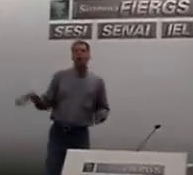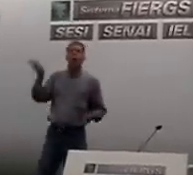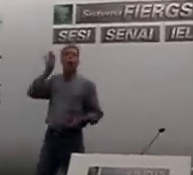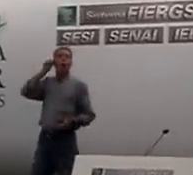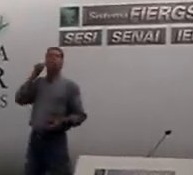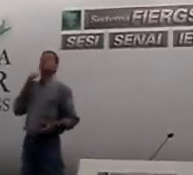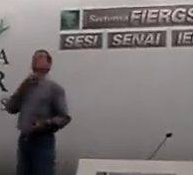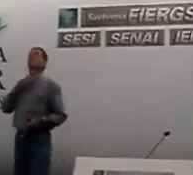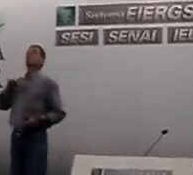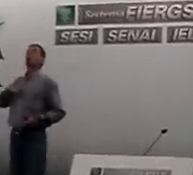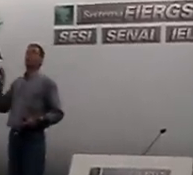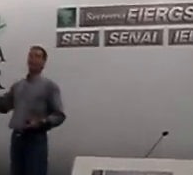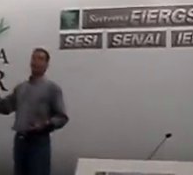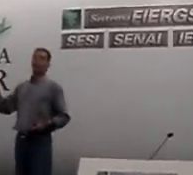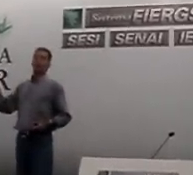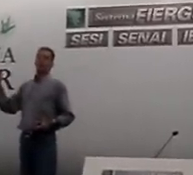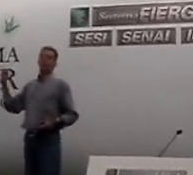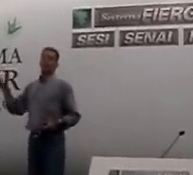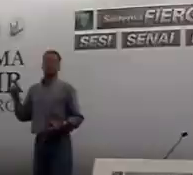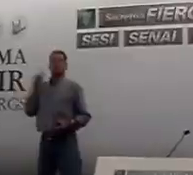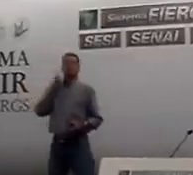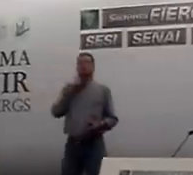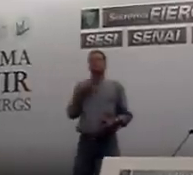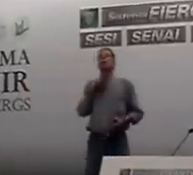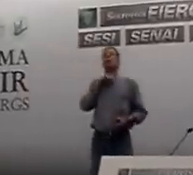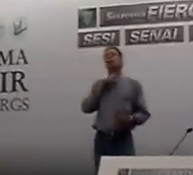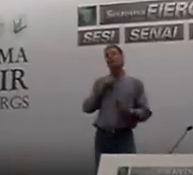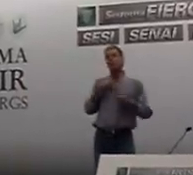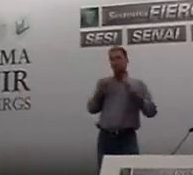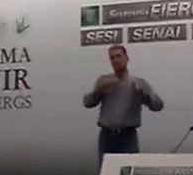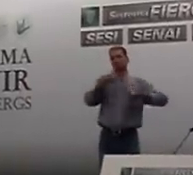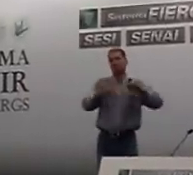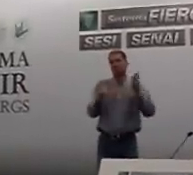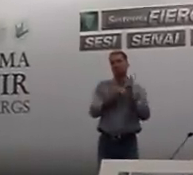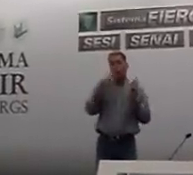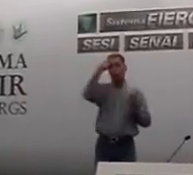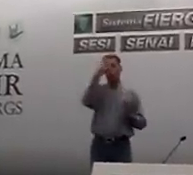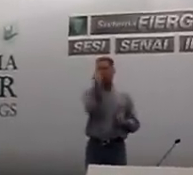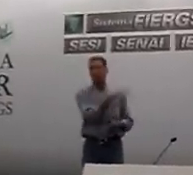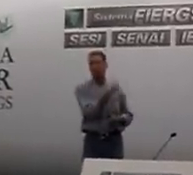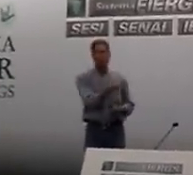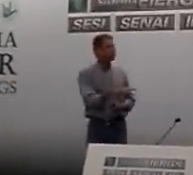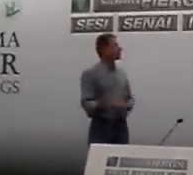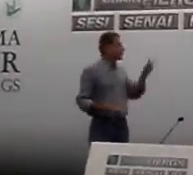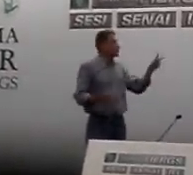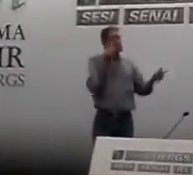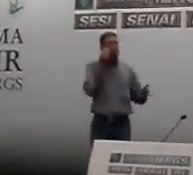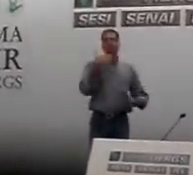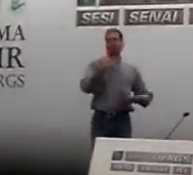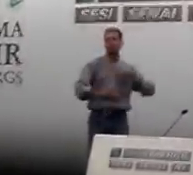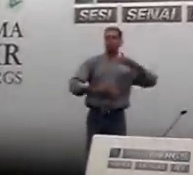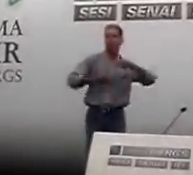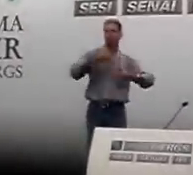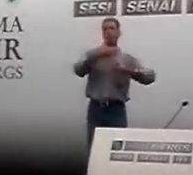dá para aprender a falar, não, é uma língua diferente. Assim que os ouvintes falam em português, na língua oral, os surdos falam nas línguas de